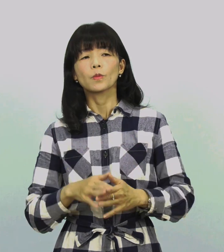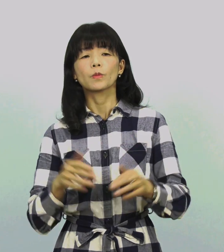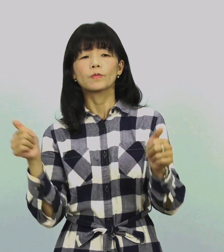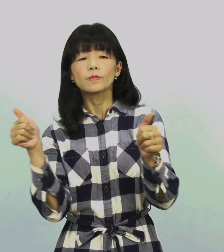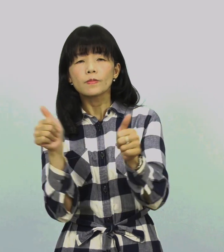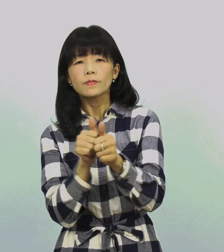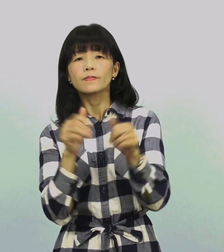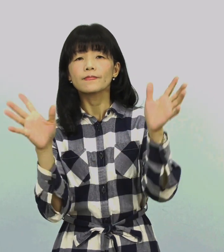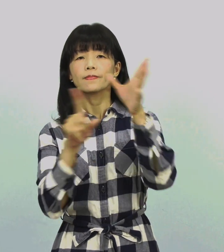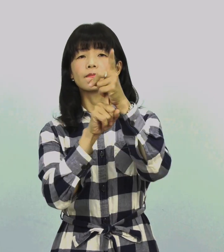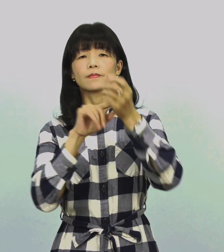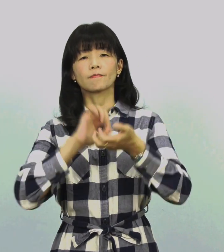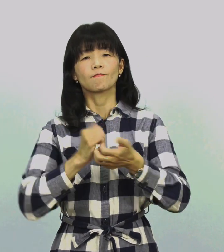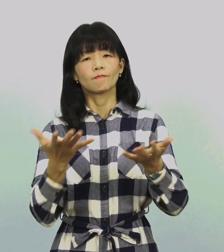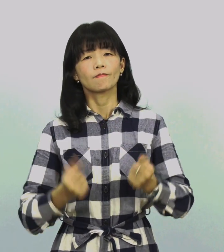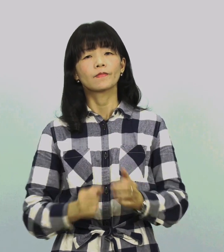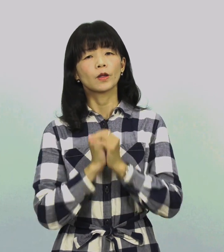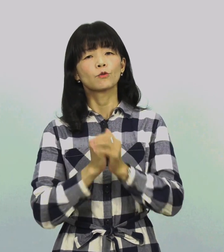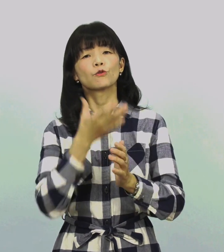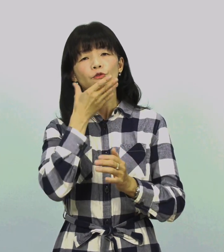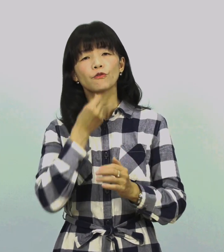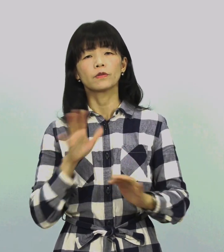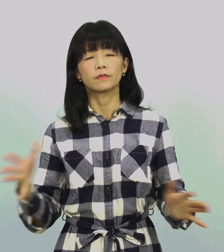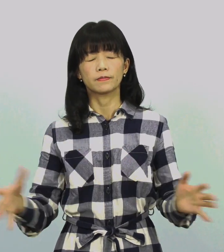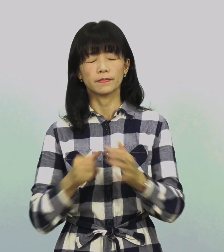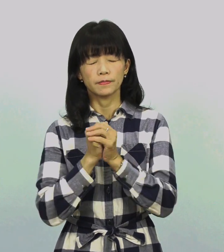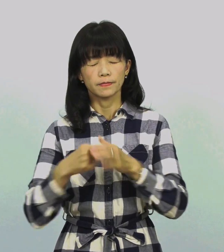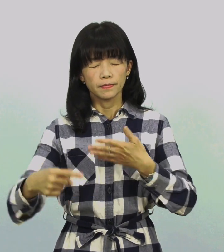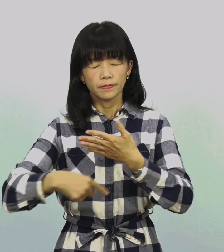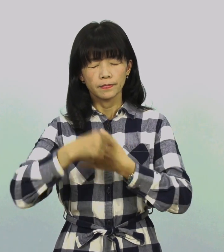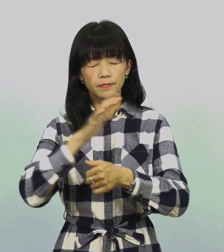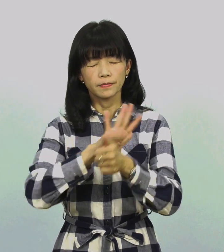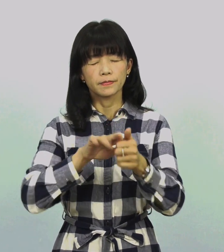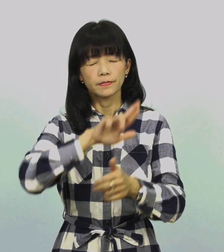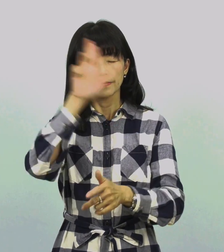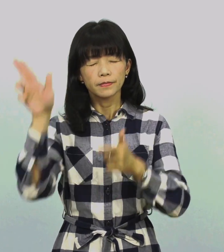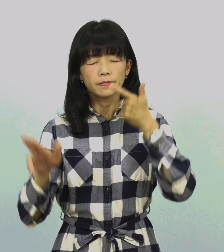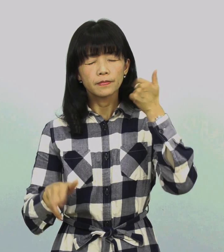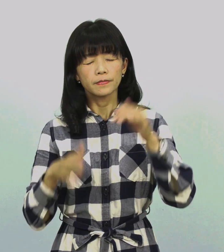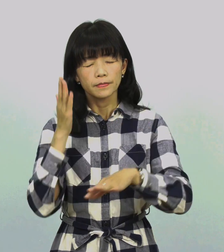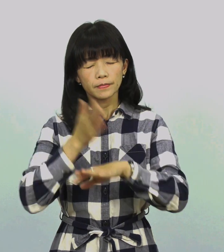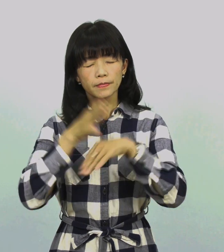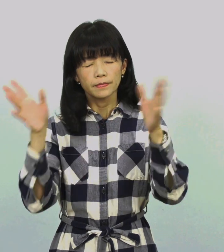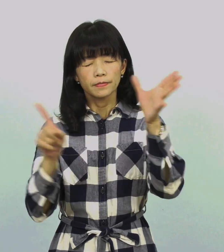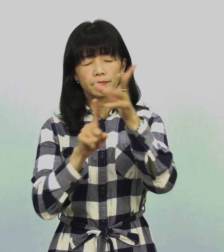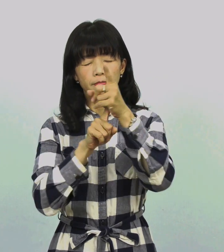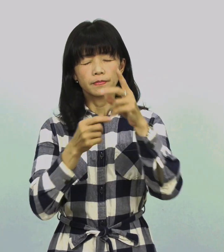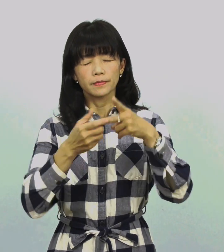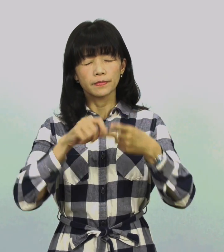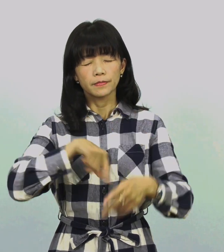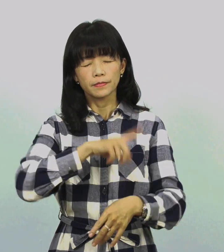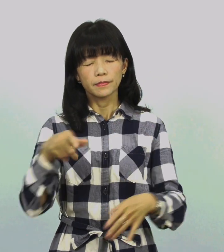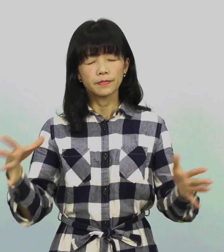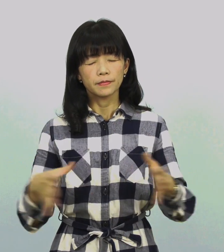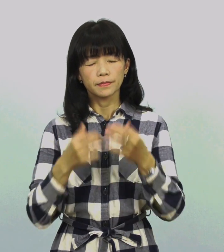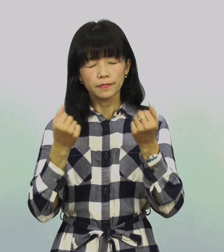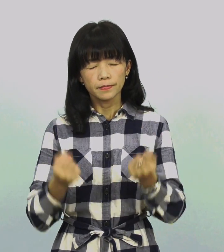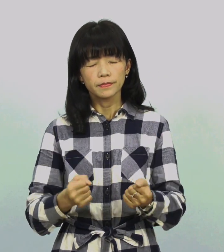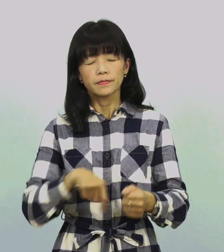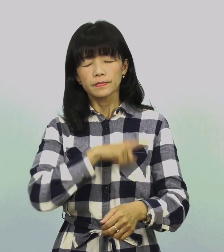姓也必蒙祝福。我们一起来祷告。亲爱的天父，谢谢你一直与我们同在，我们都是你手